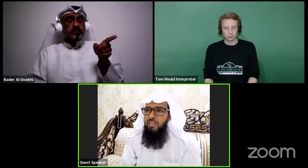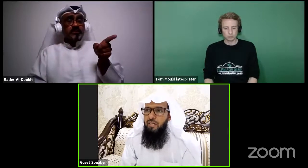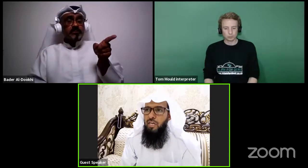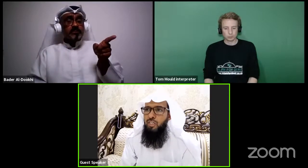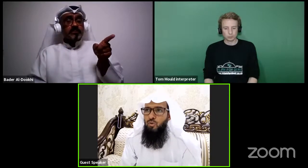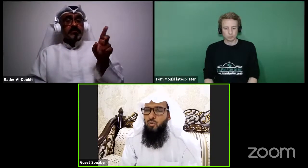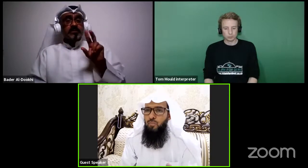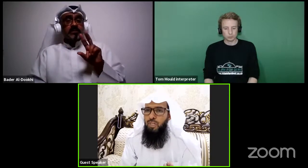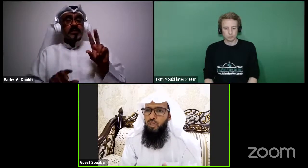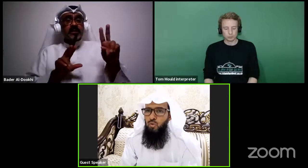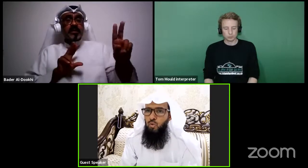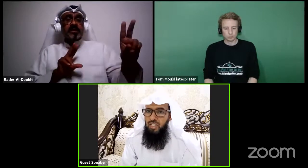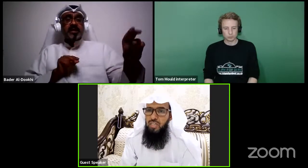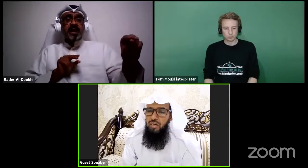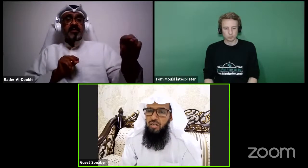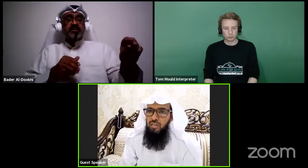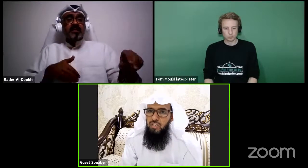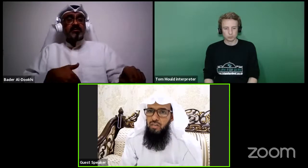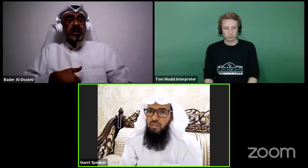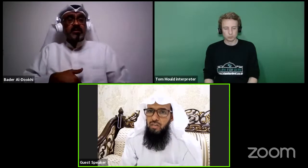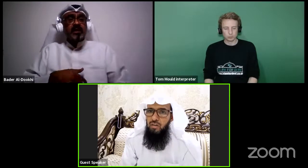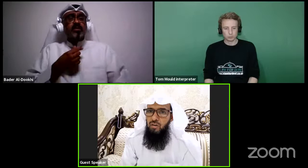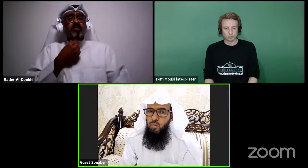من يشعر بالجوع